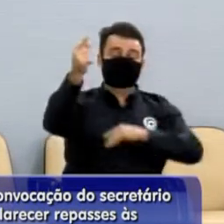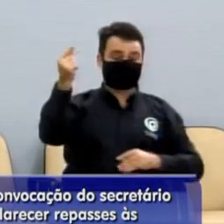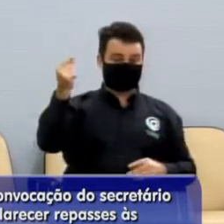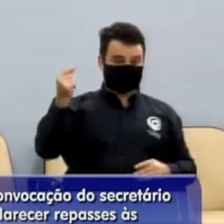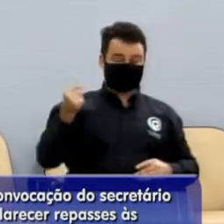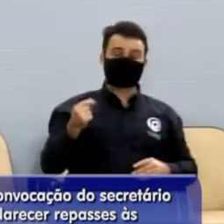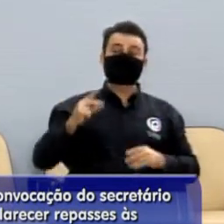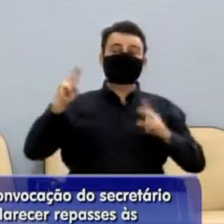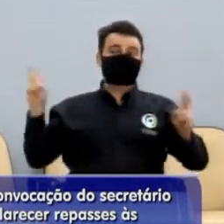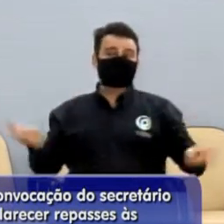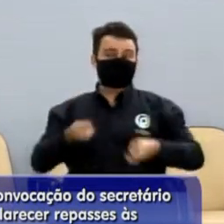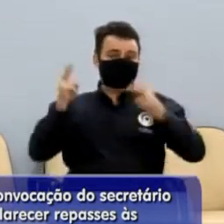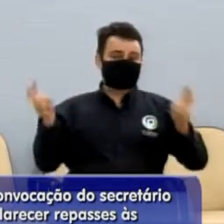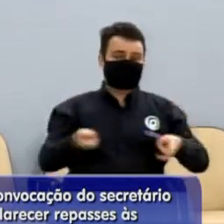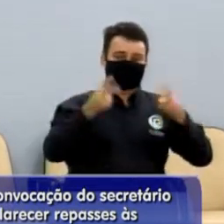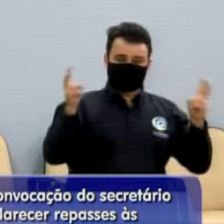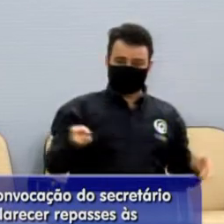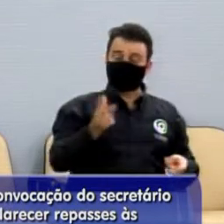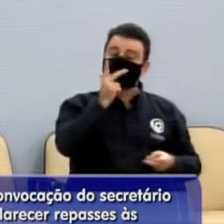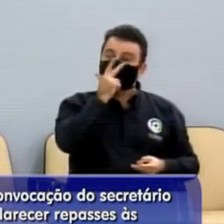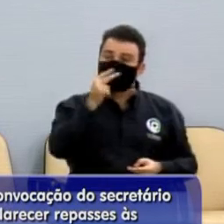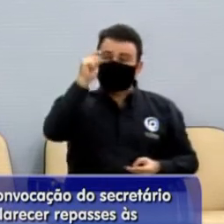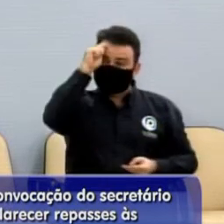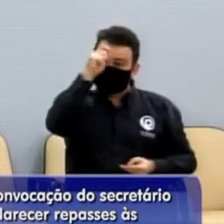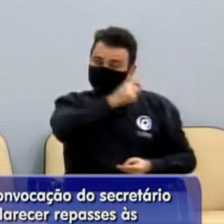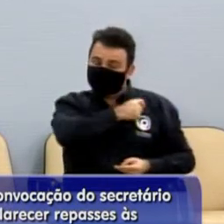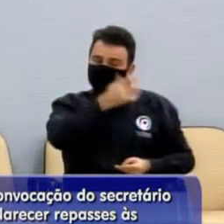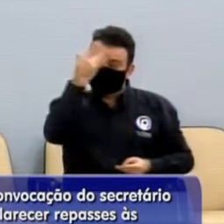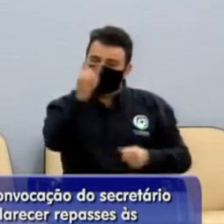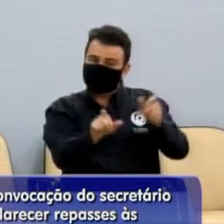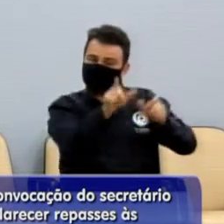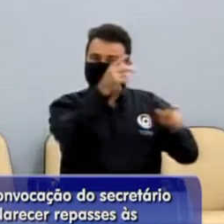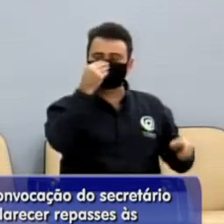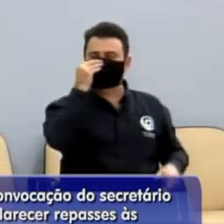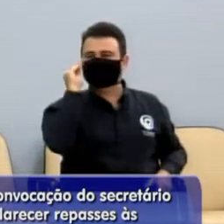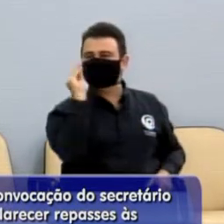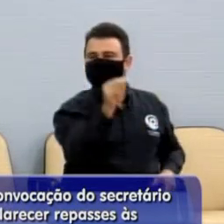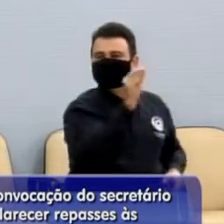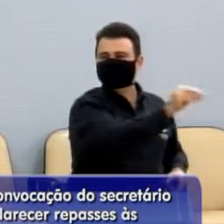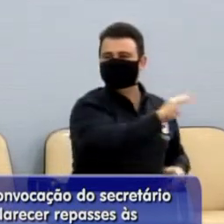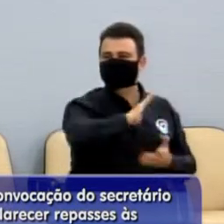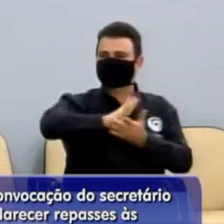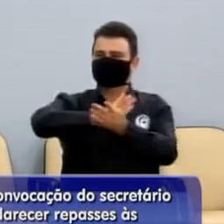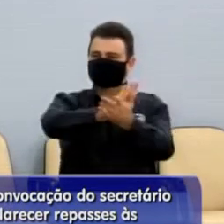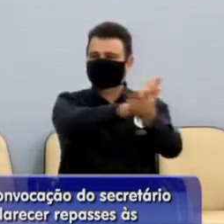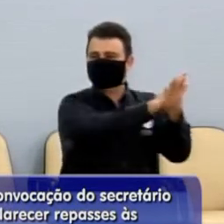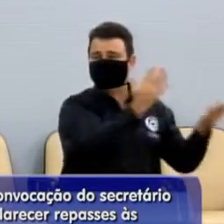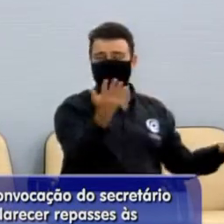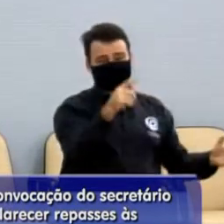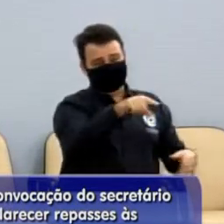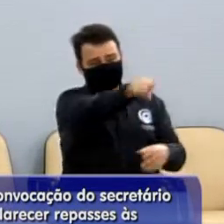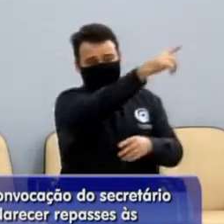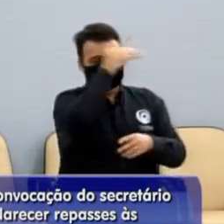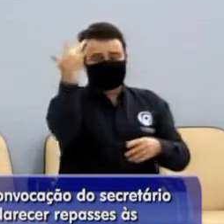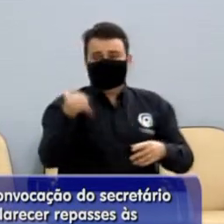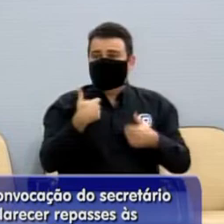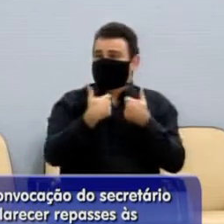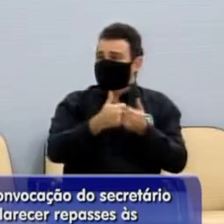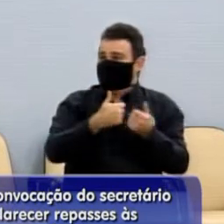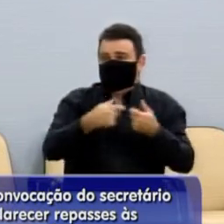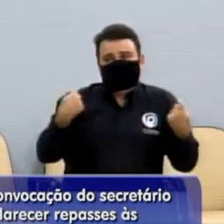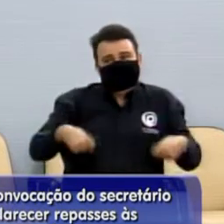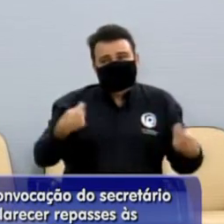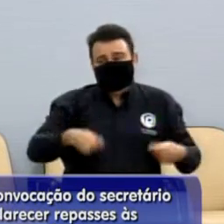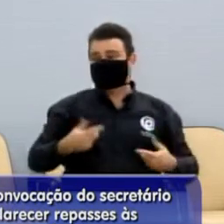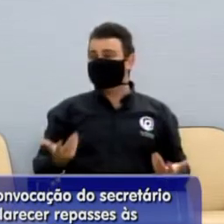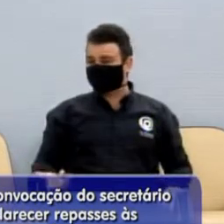um tapa na cara do riopretense, é um desprezo total àqueles que mais precisam. Então, o mínimo que nós podemos